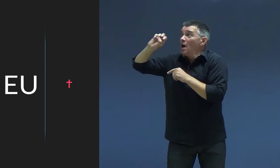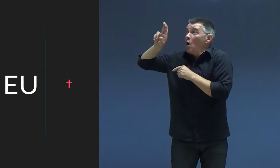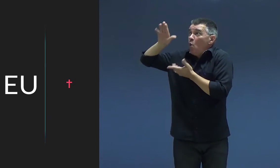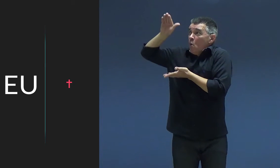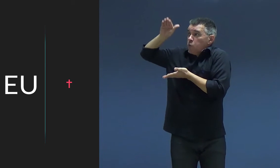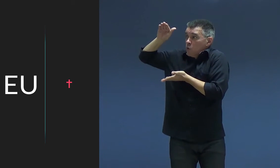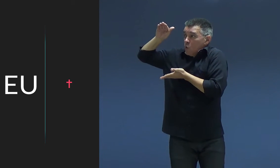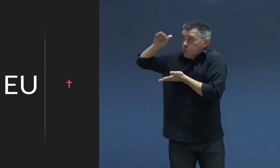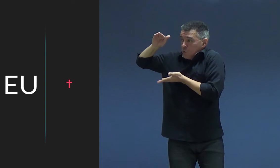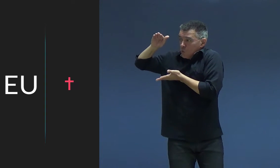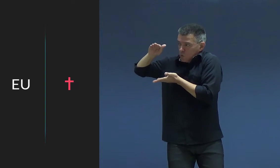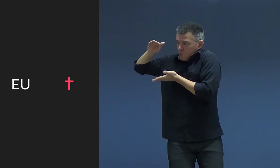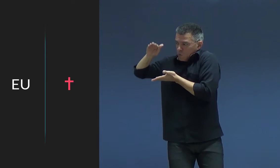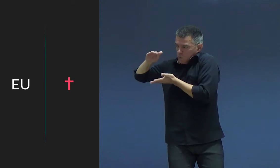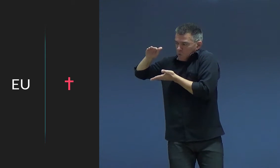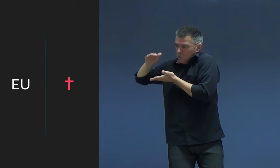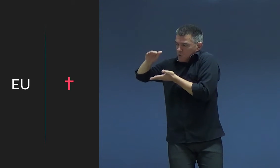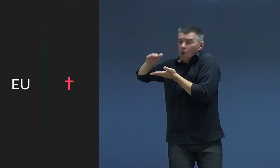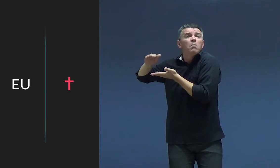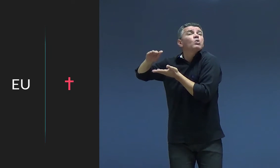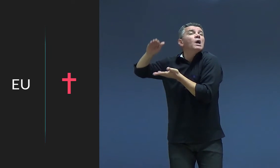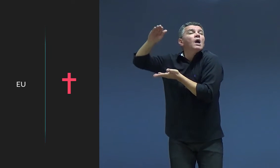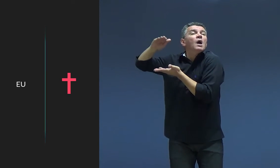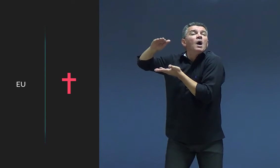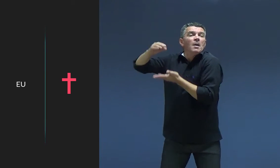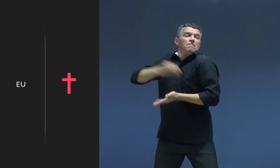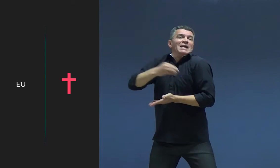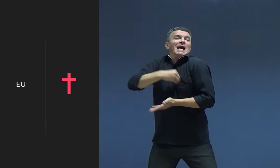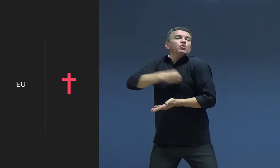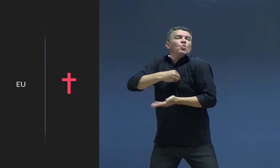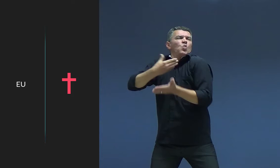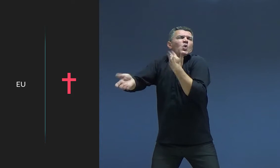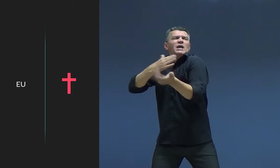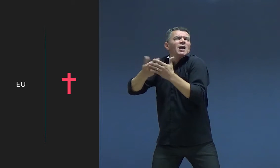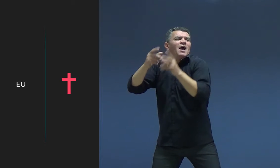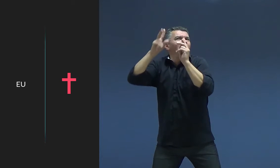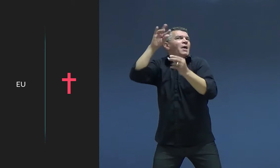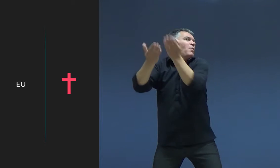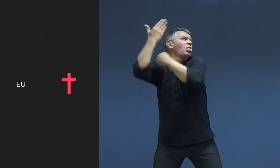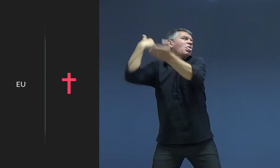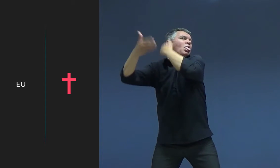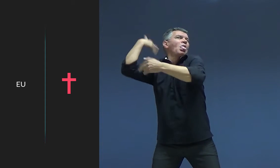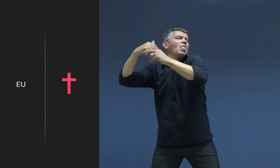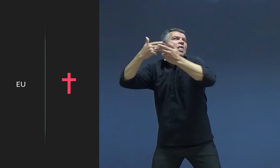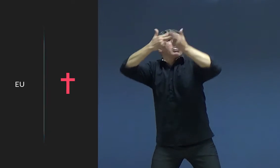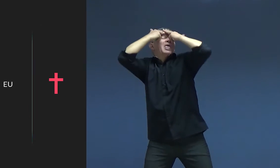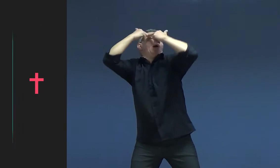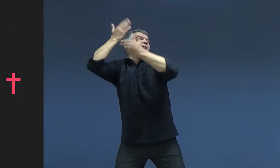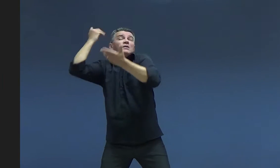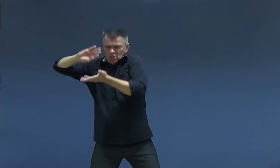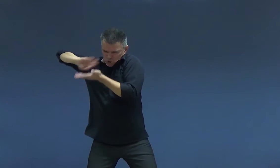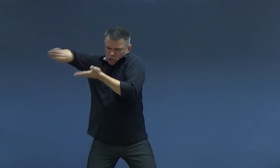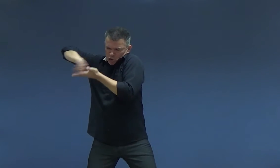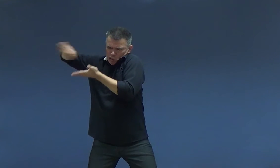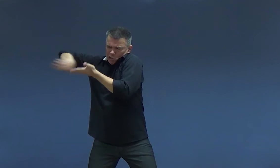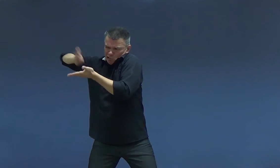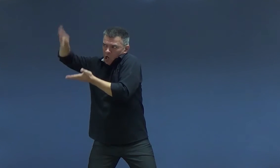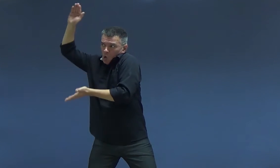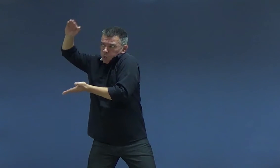Para que se torne assim, que o seu eu diminua. Por quê? Os pecados, né? Coisas do passado, traumas, vai tirando